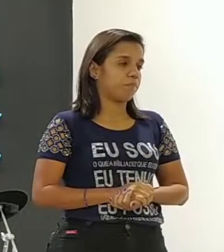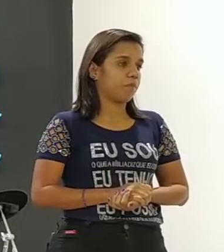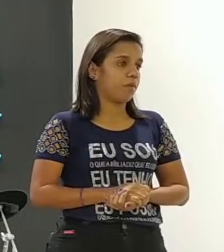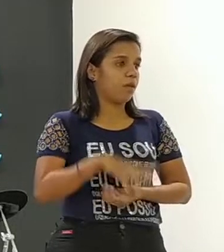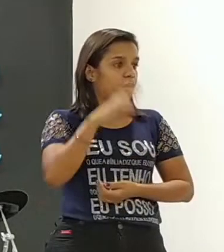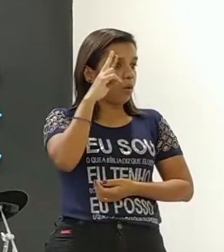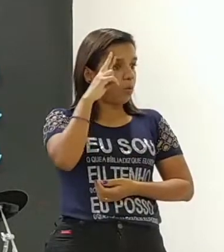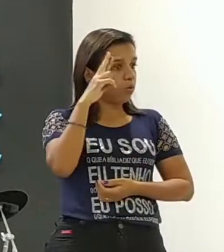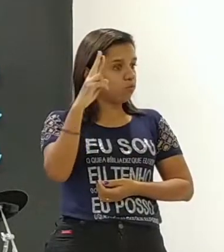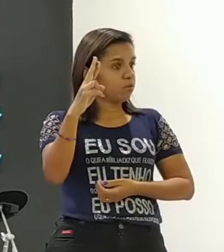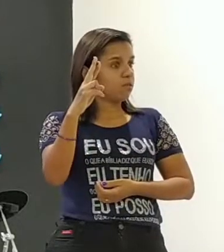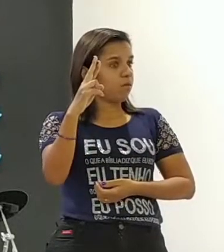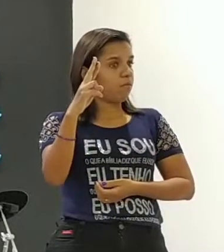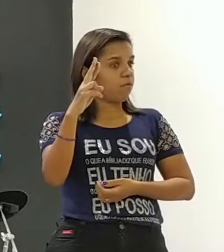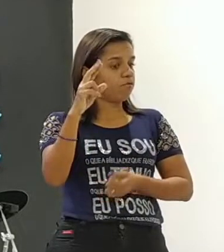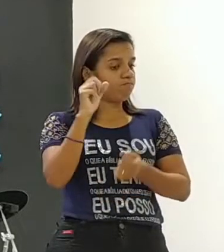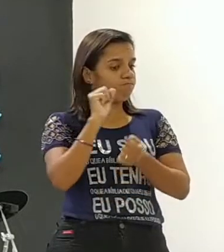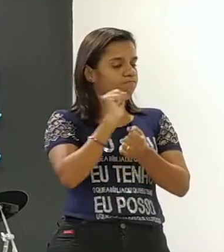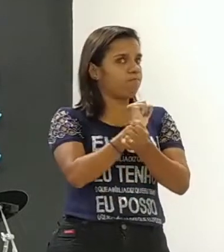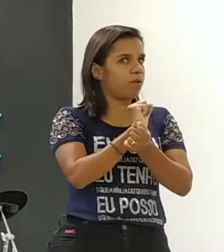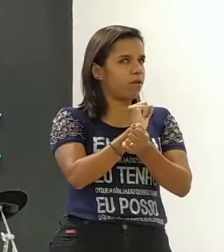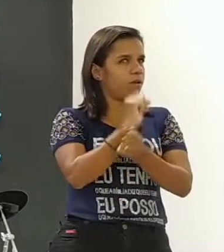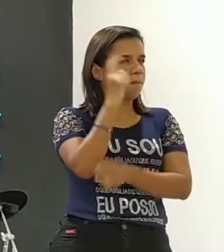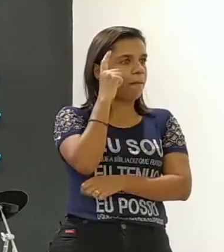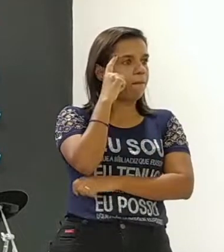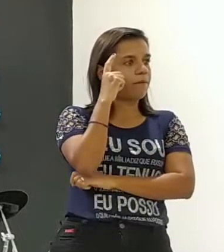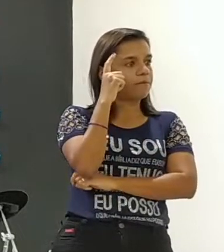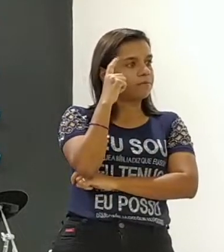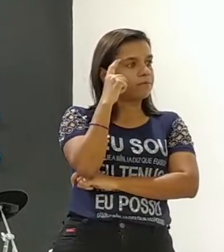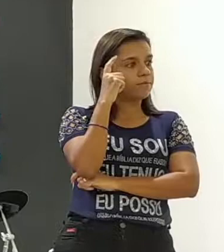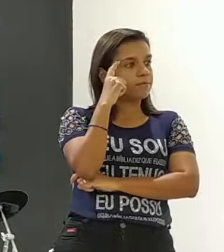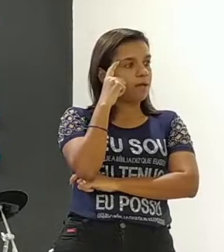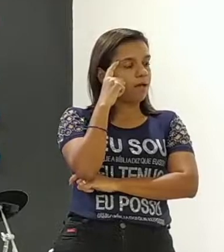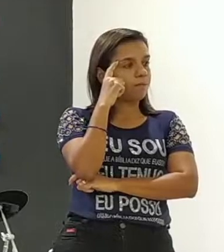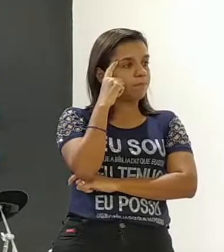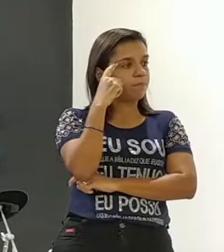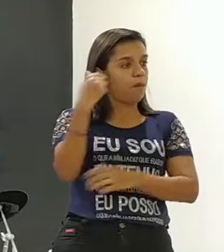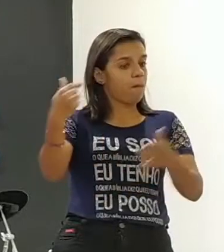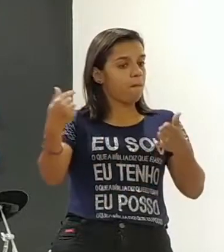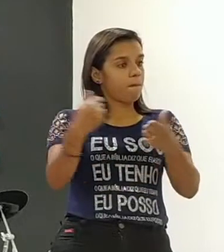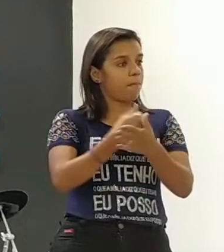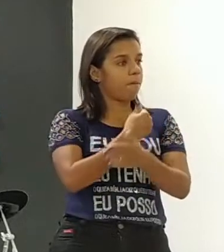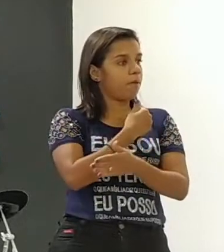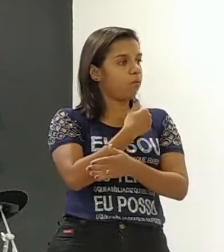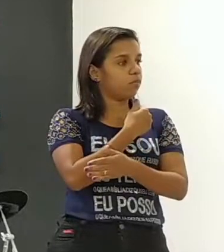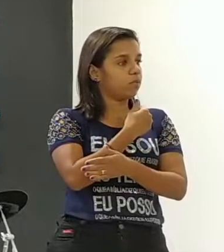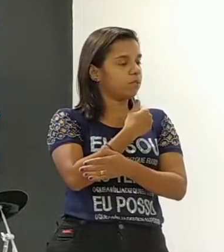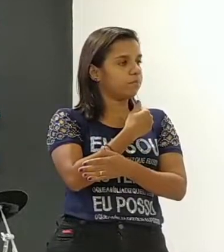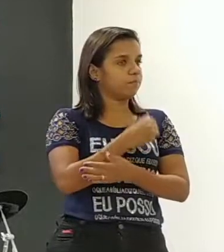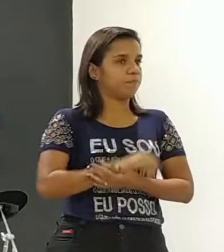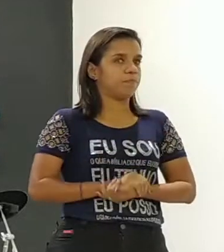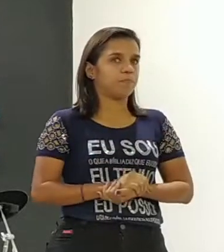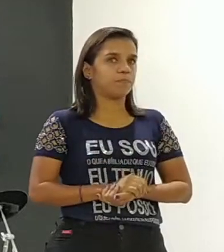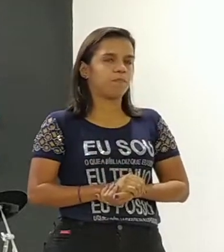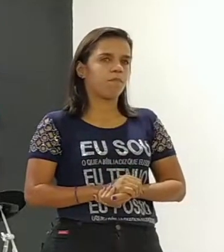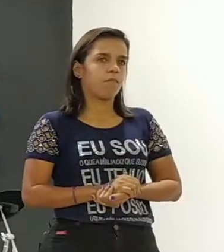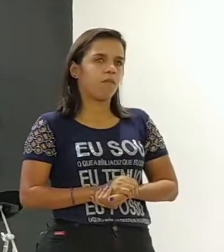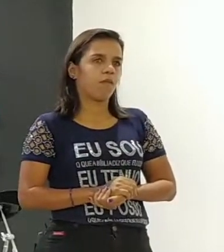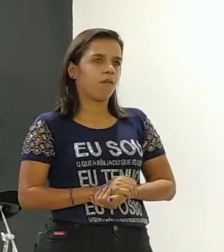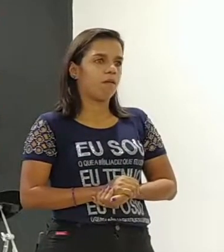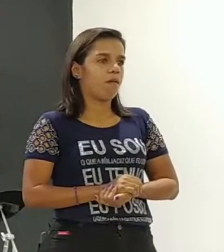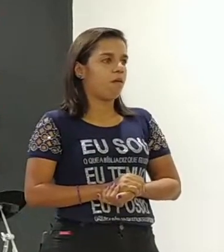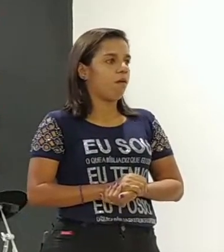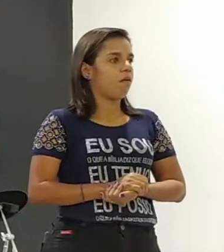quando o Senhor me fez parar para poder pensar em uma pergunta simples: